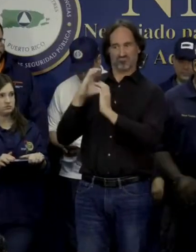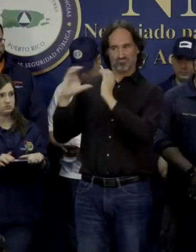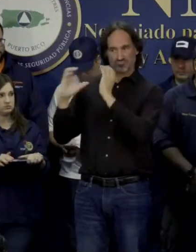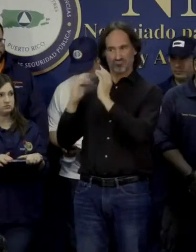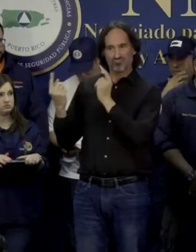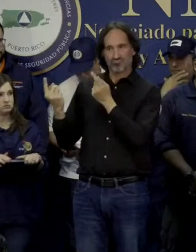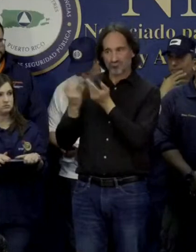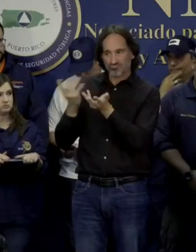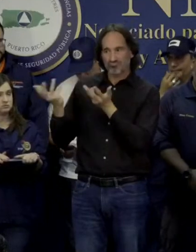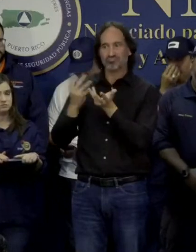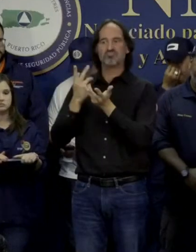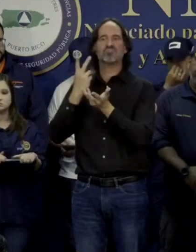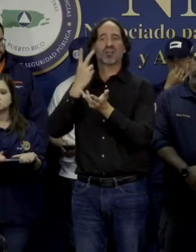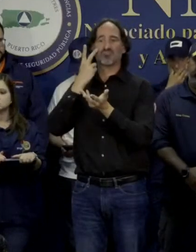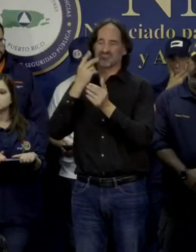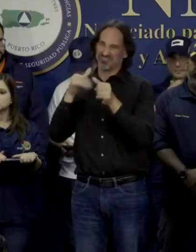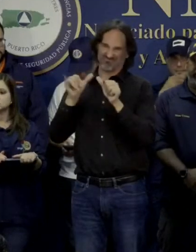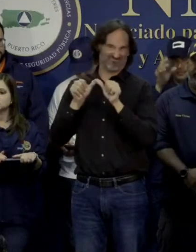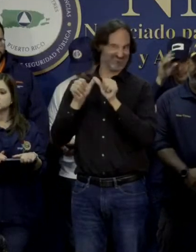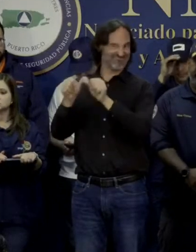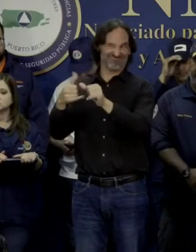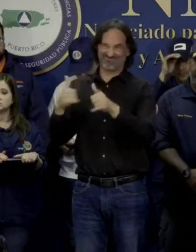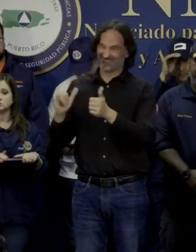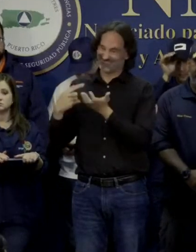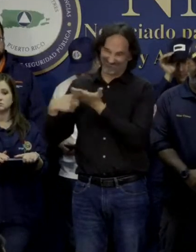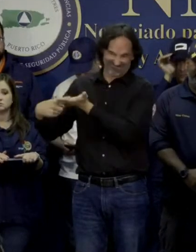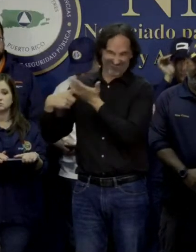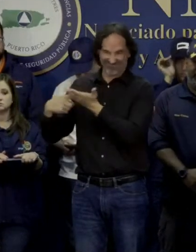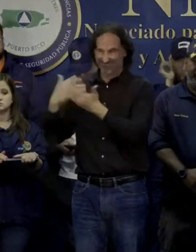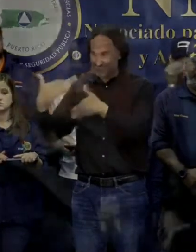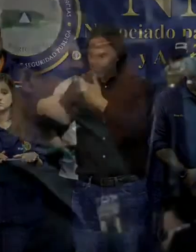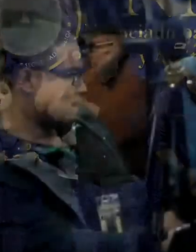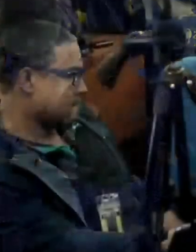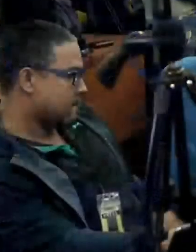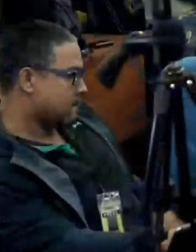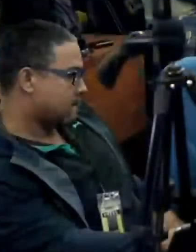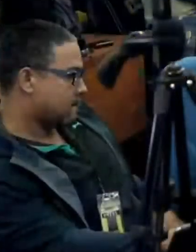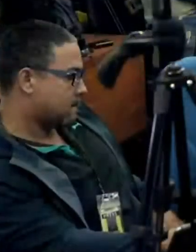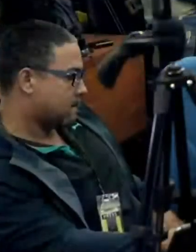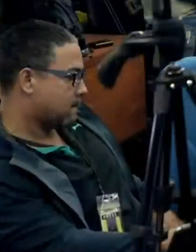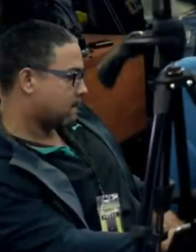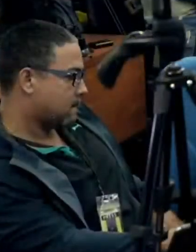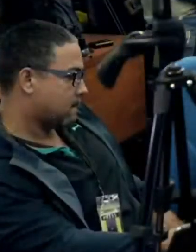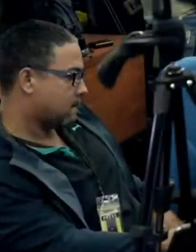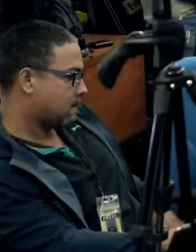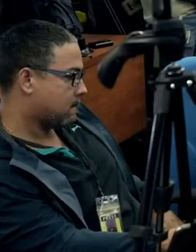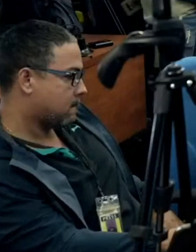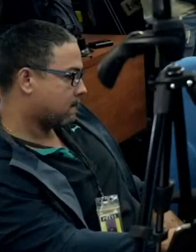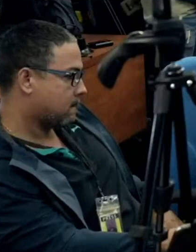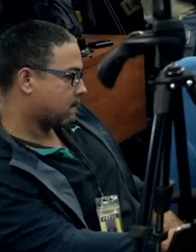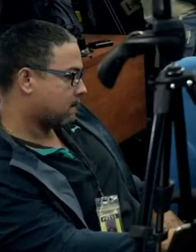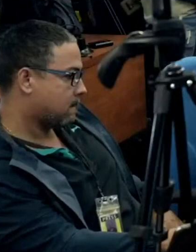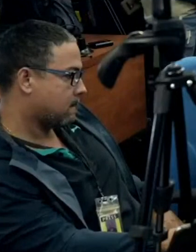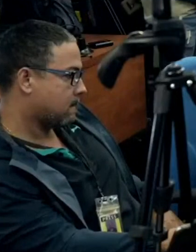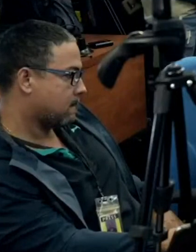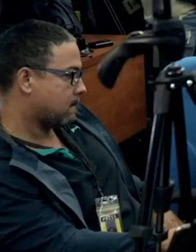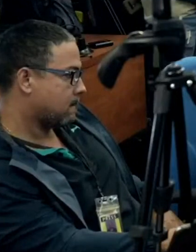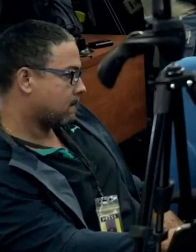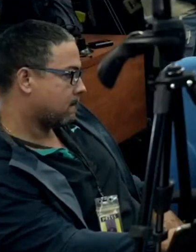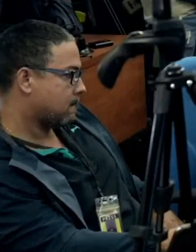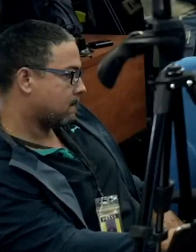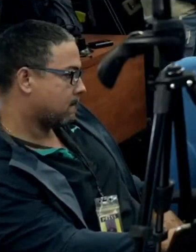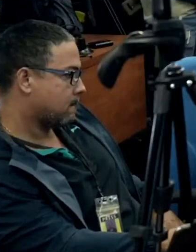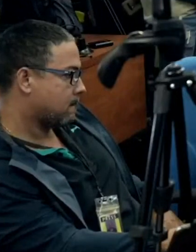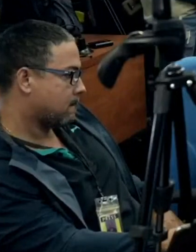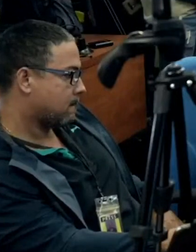hacerlo una realidad, mover ese cuartel de la localización. Mire, él estaba pidiendo esta mañana a través de los medios que necesitaba diésel urgente.